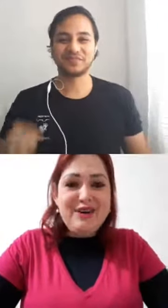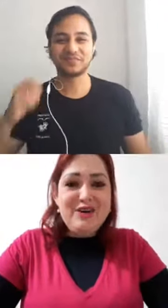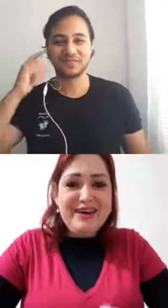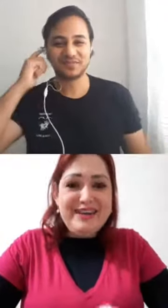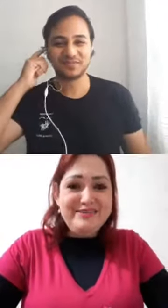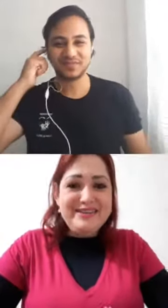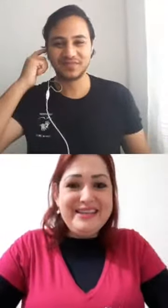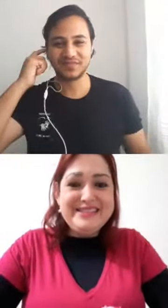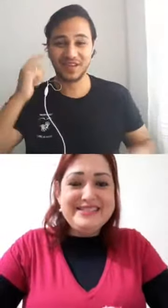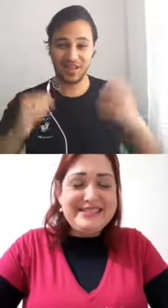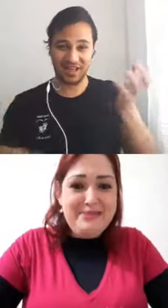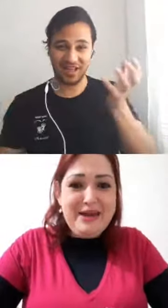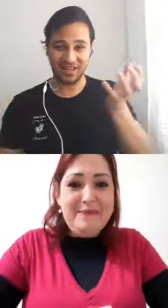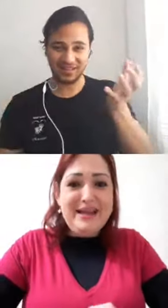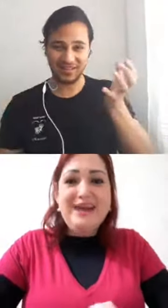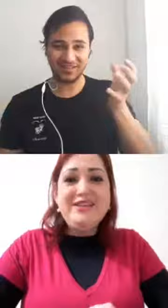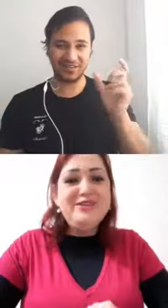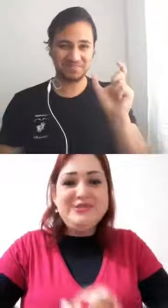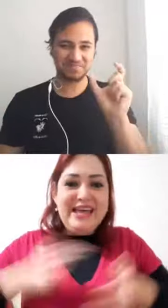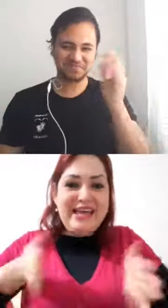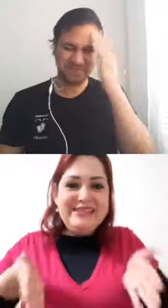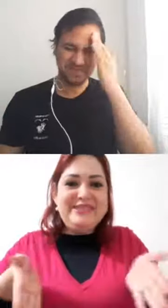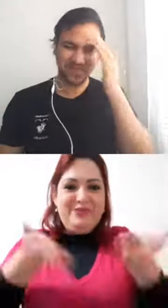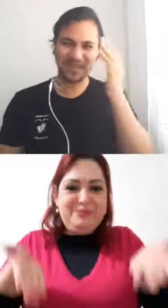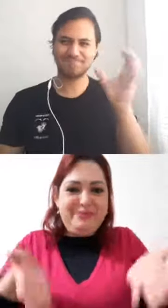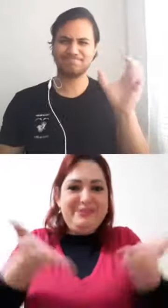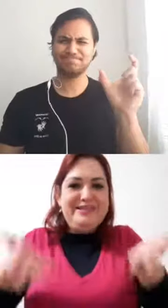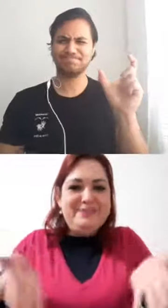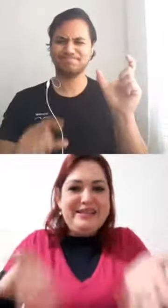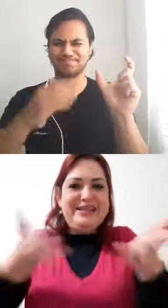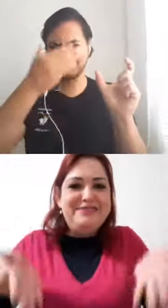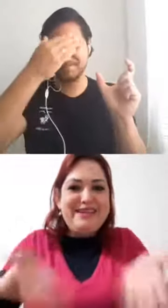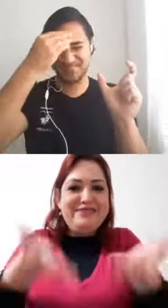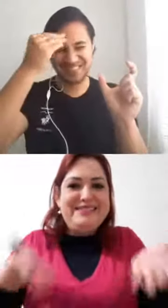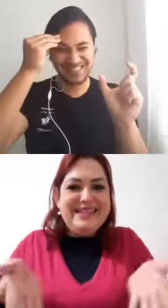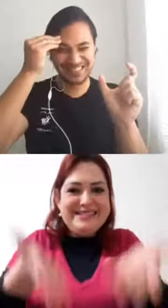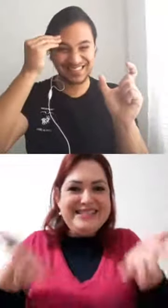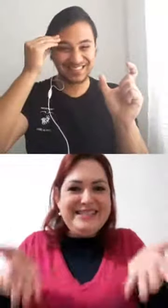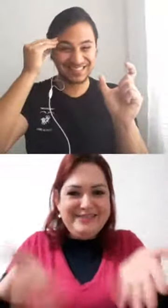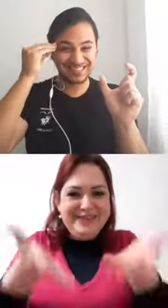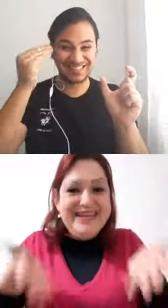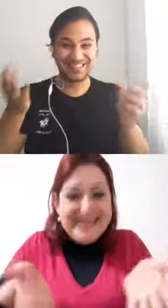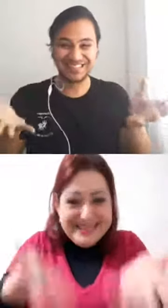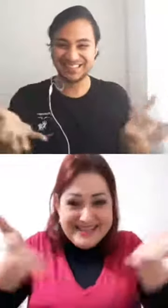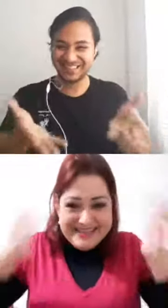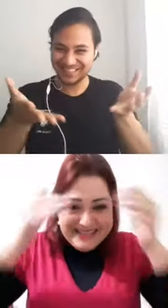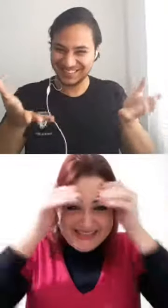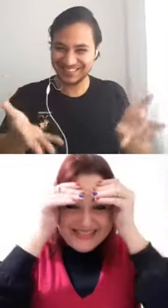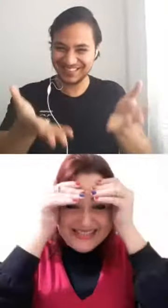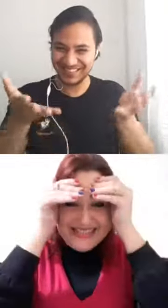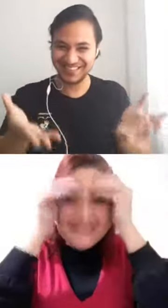então agora eu queria saber a palavra e não sei, e se fosse para eu interpretar, eu ia fazer assim, ó.